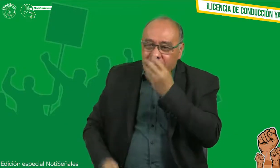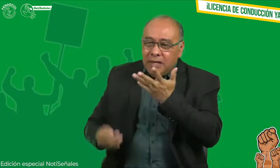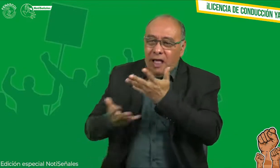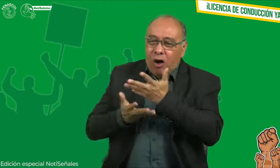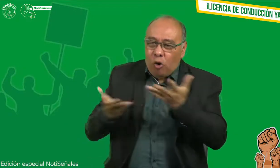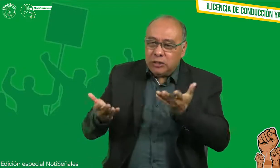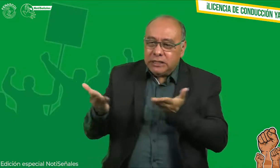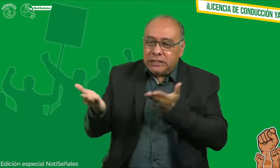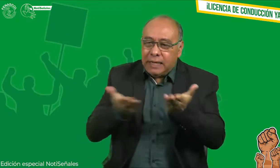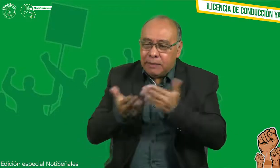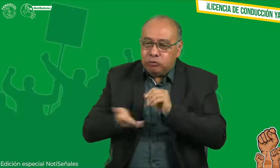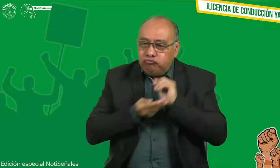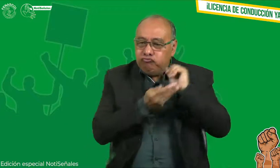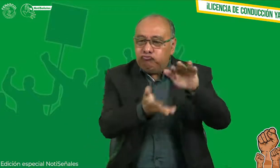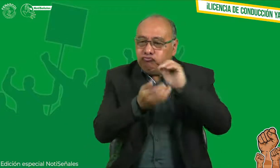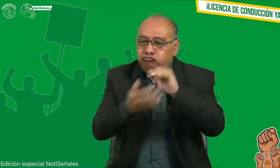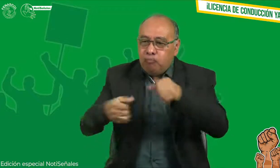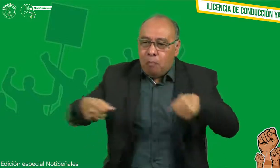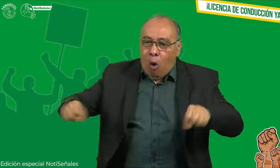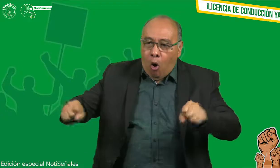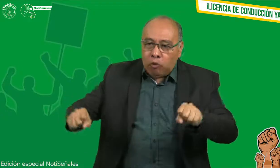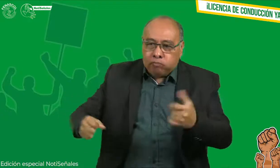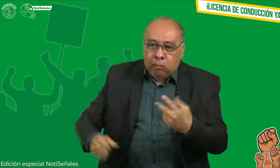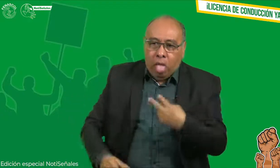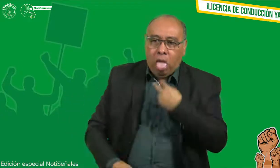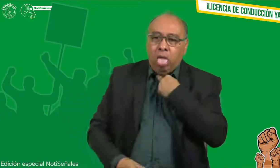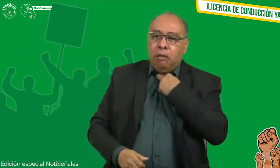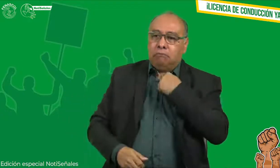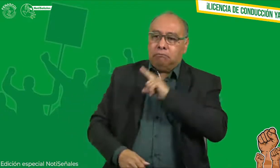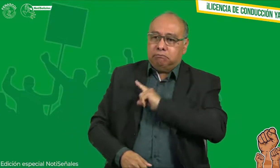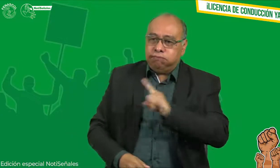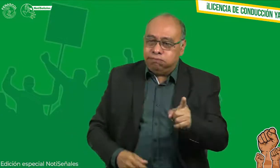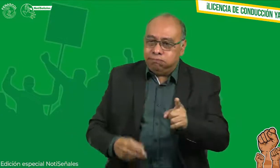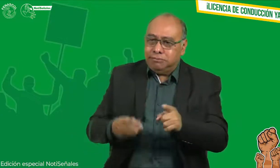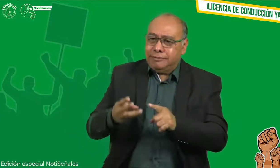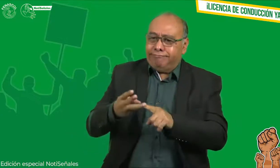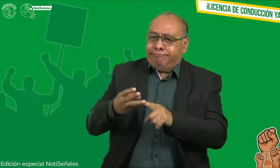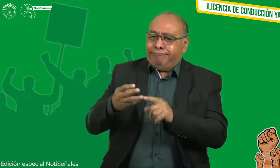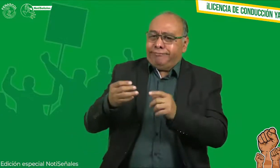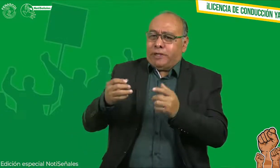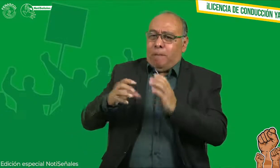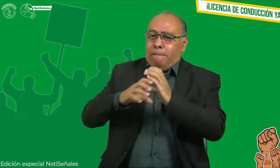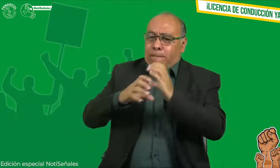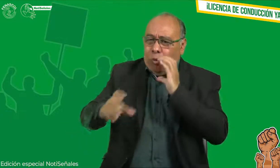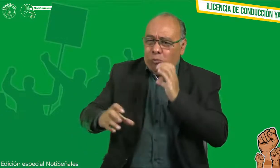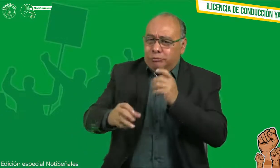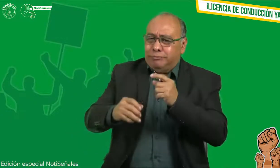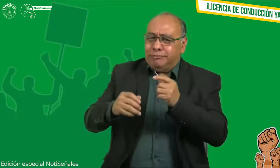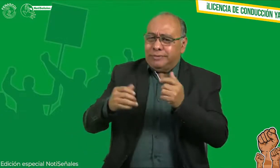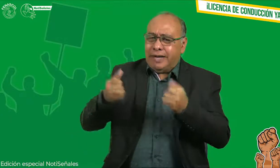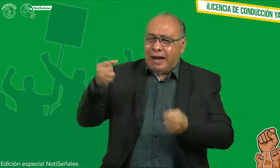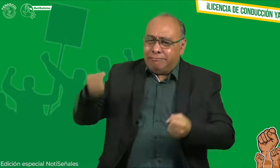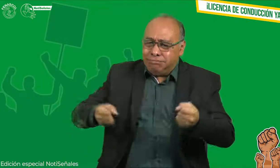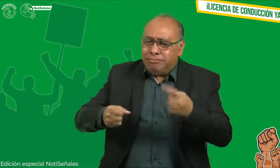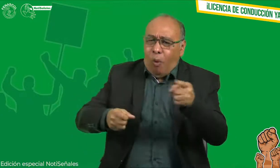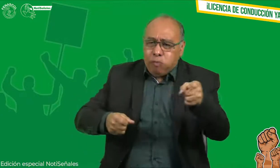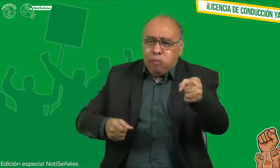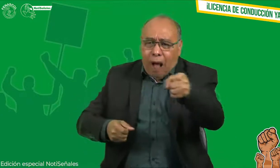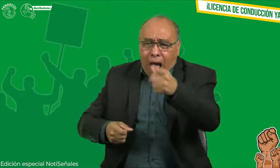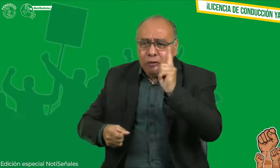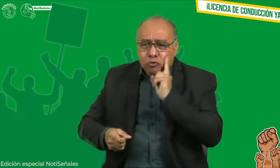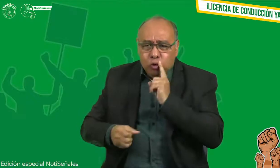que están trabajando con sus motos también en servicios domiciliarios, y que al no poder